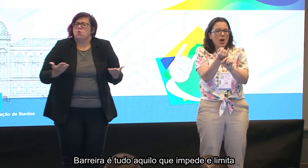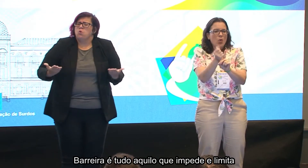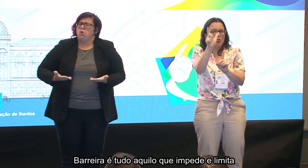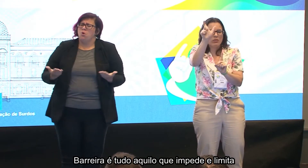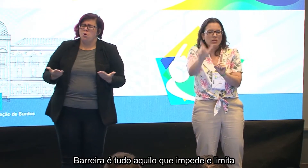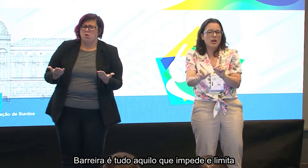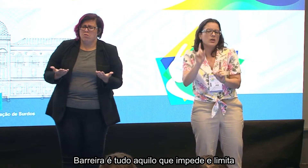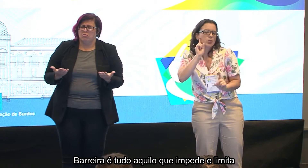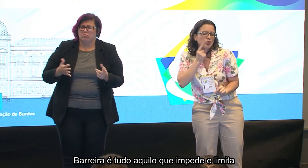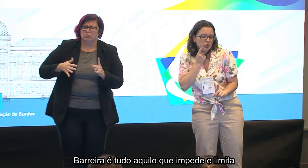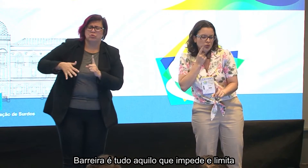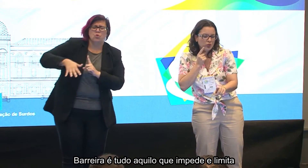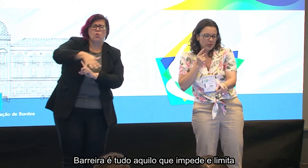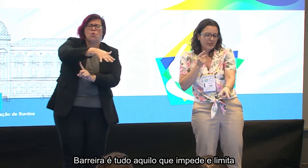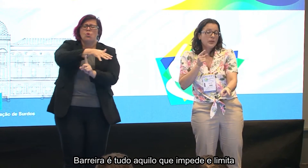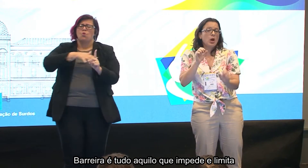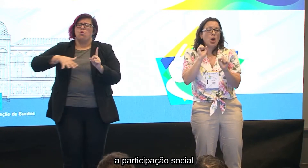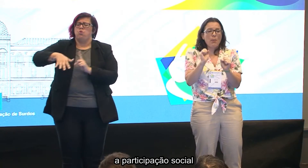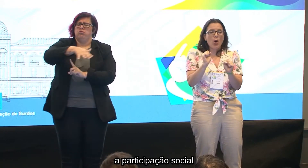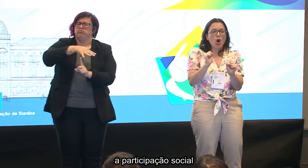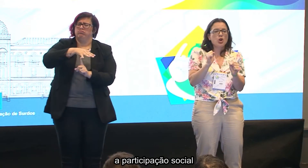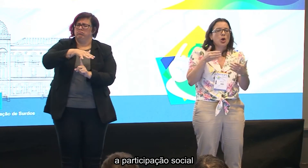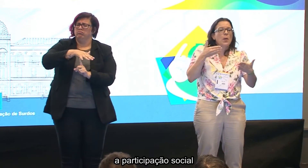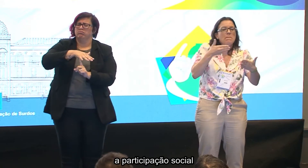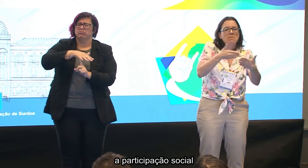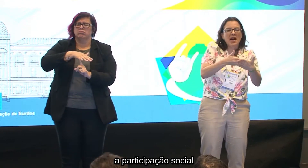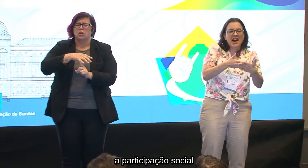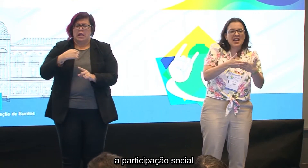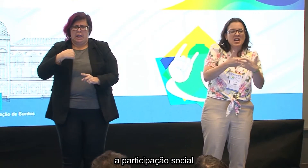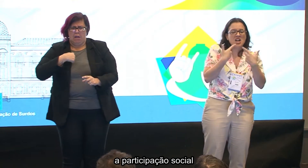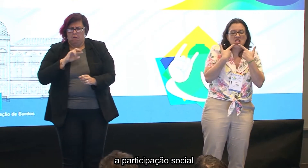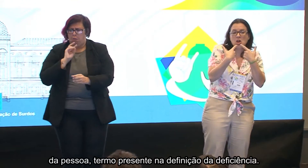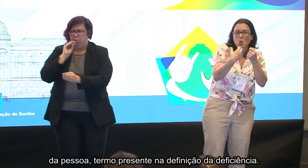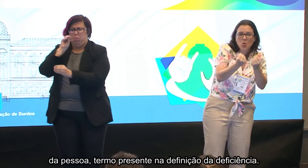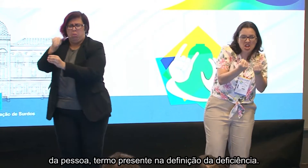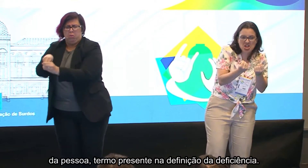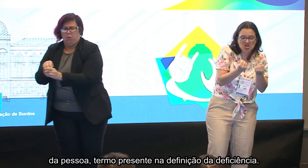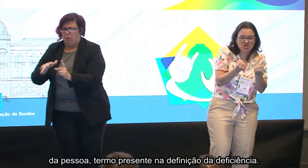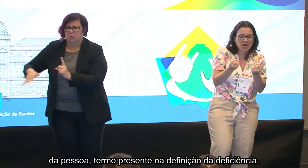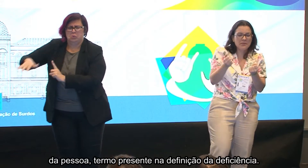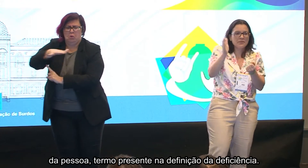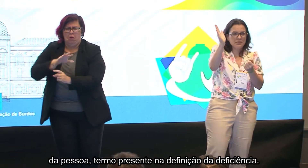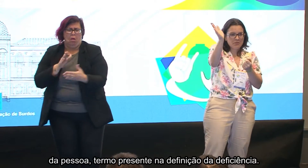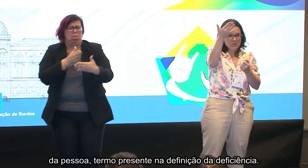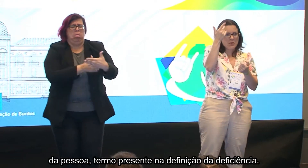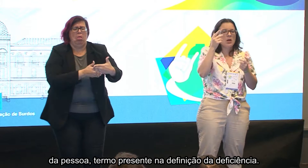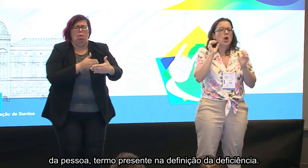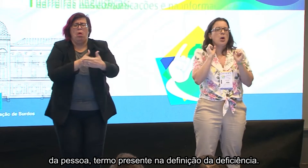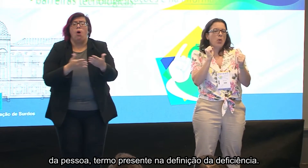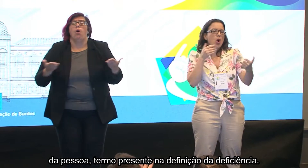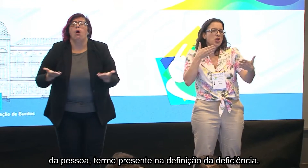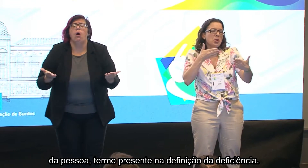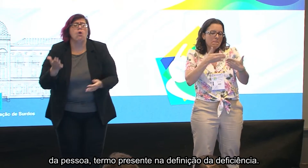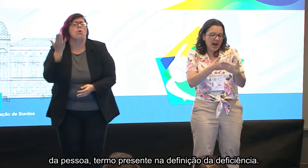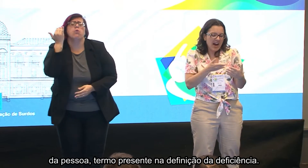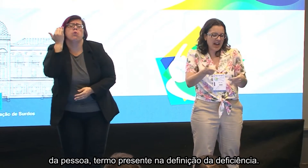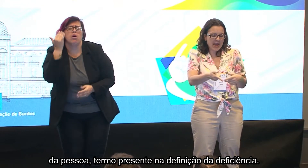Barreiras é tudo aquilo que impede ou que limita a participação social da pessoa. Termo presente na definição da